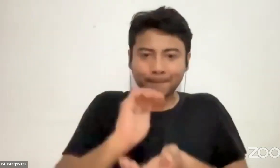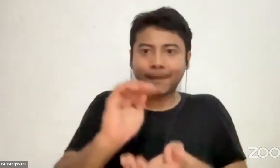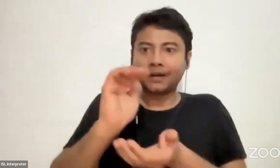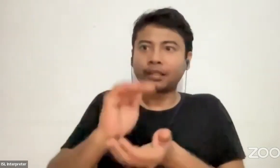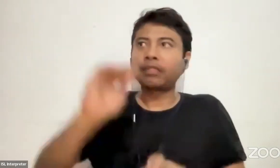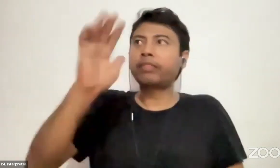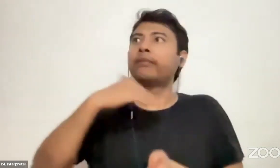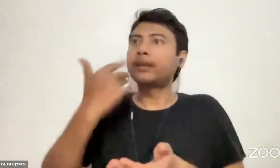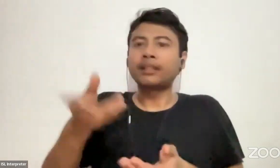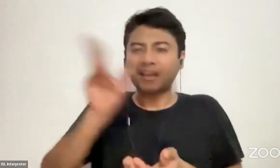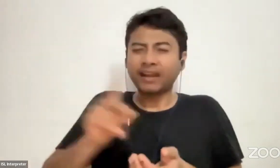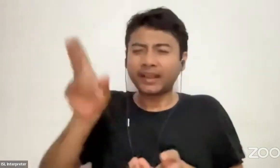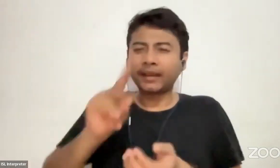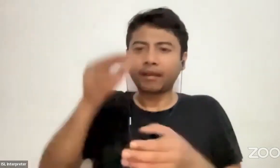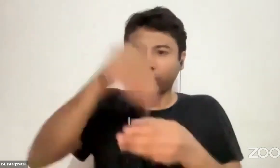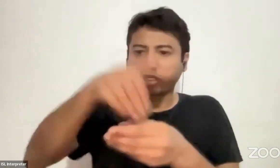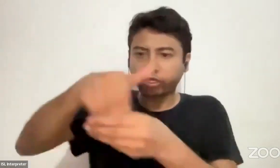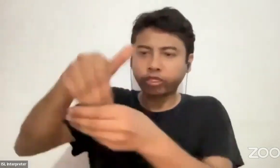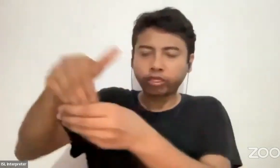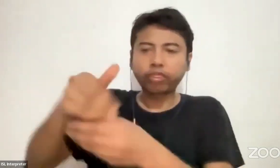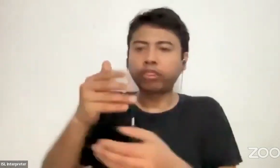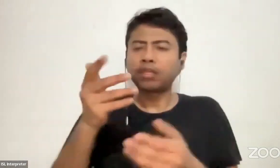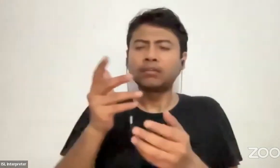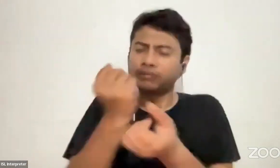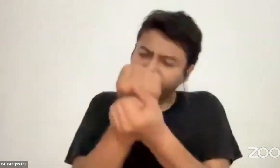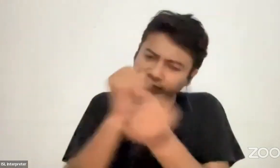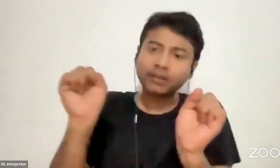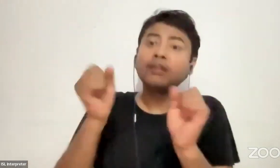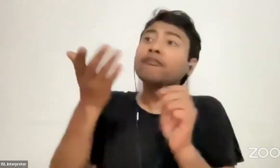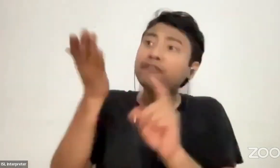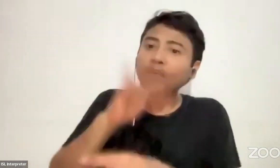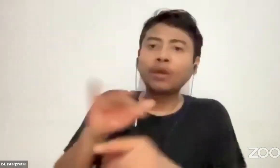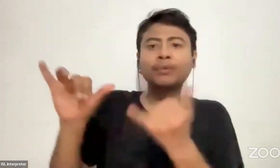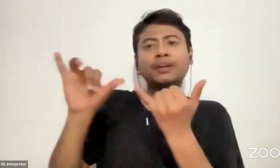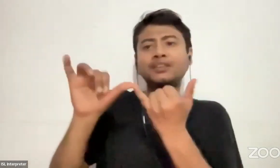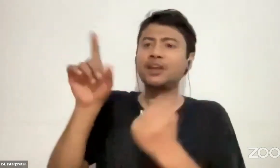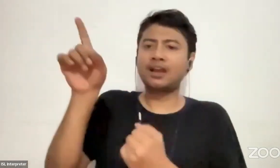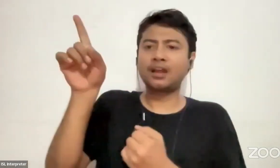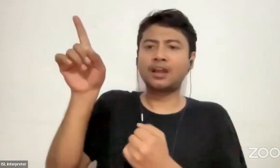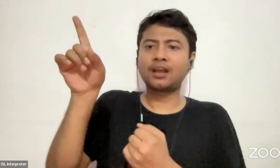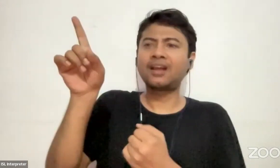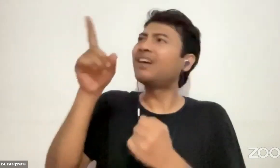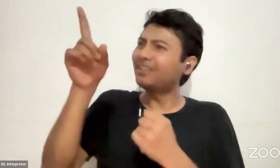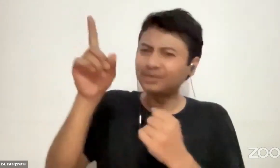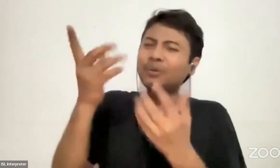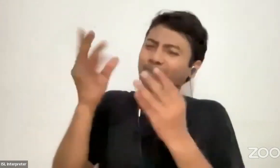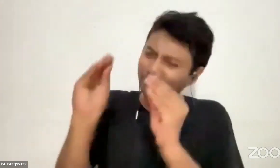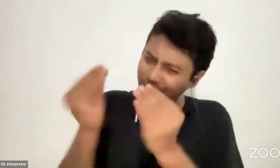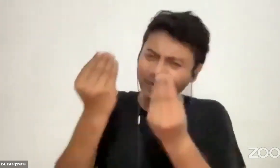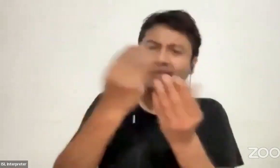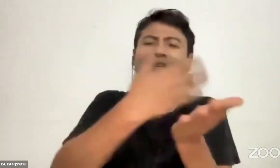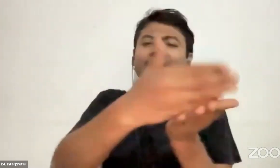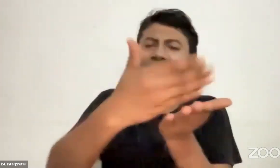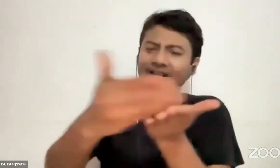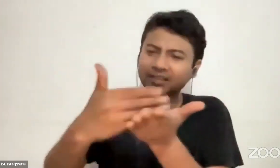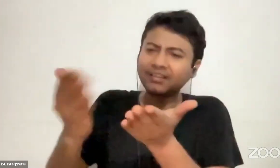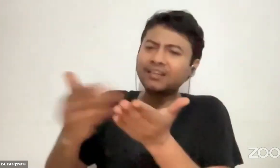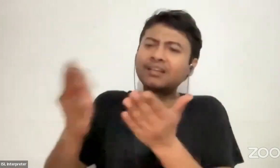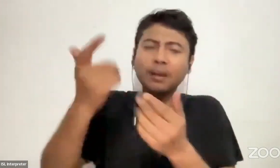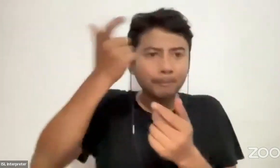आगे कहते हैं 21वें श्लोक में, मैं प्रत्येक जीव के हृदय में परमात्मा रूप में स्थित हूं।